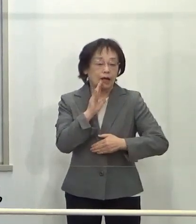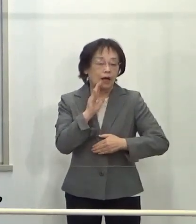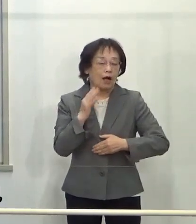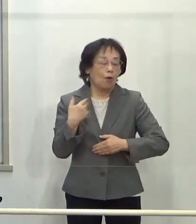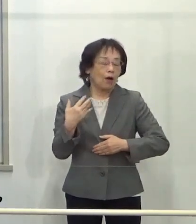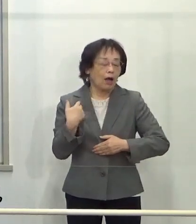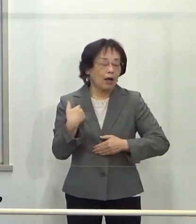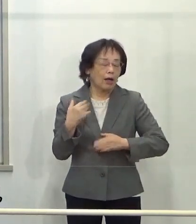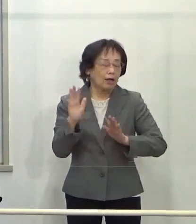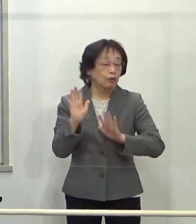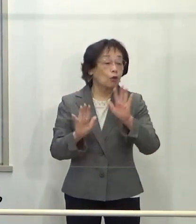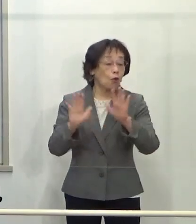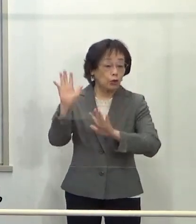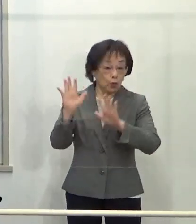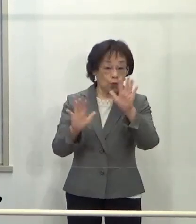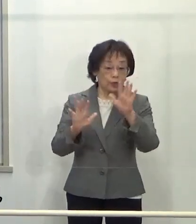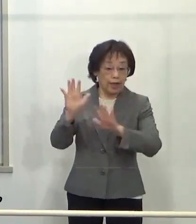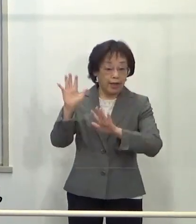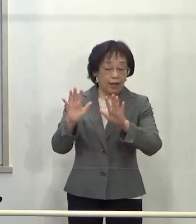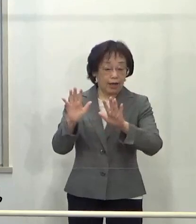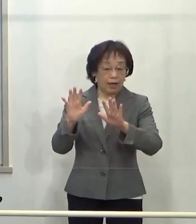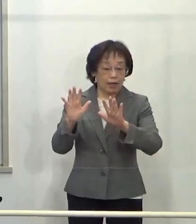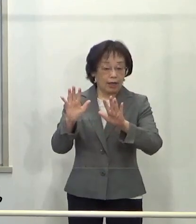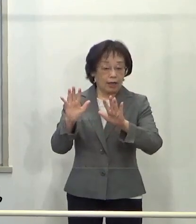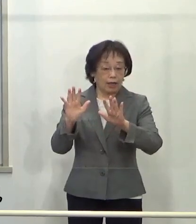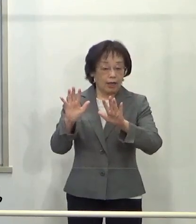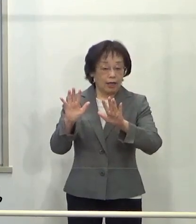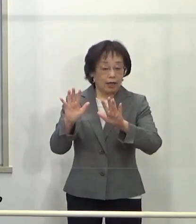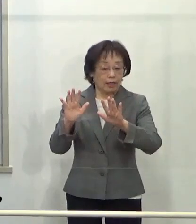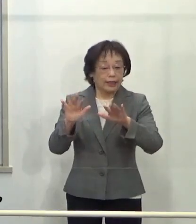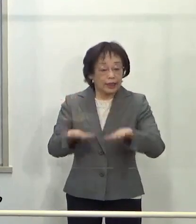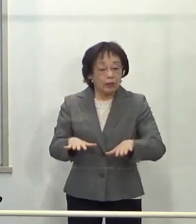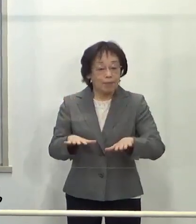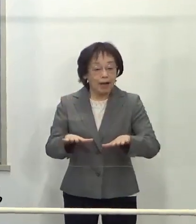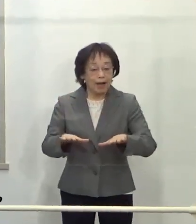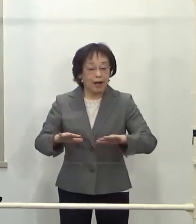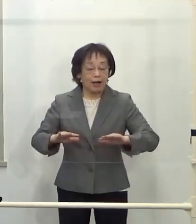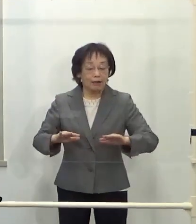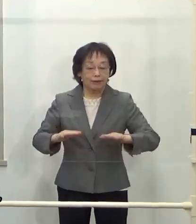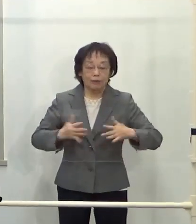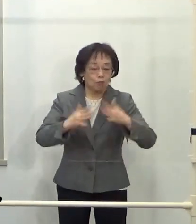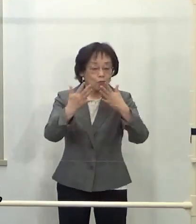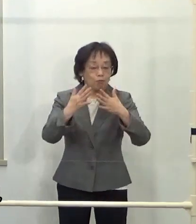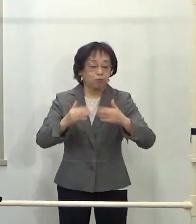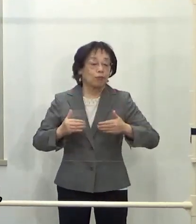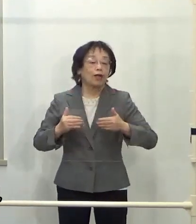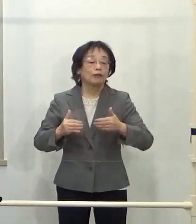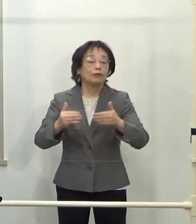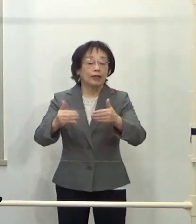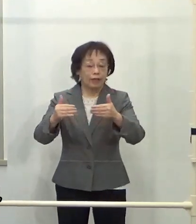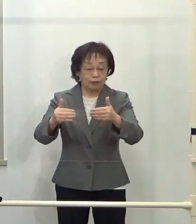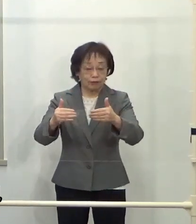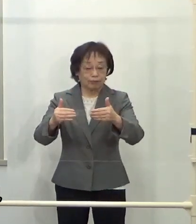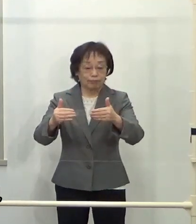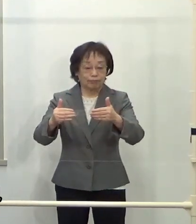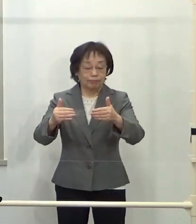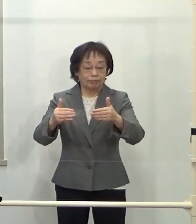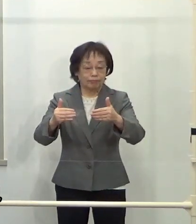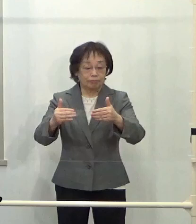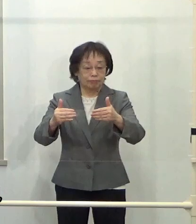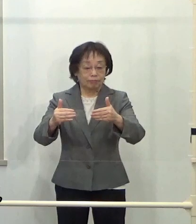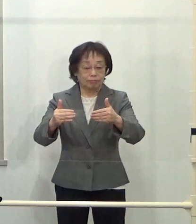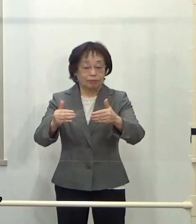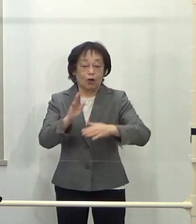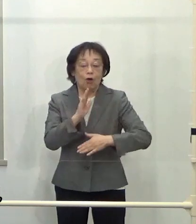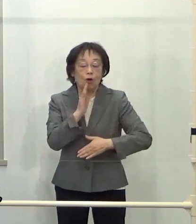で、手探りの中で、いろんな議論が進んできたところがあります。したがいまして、ある程度確か